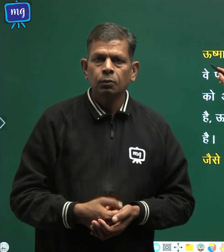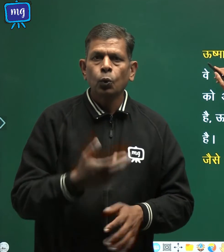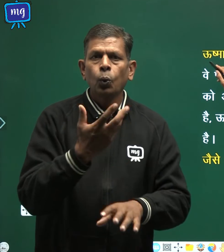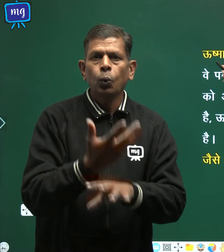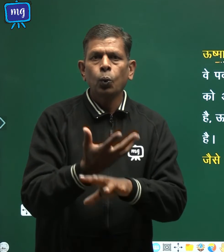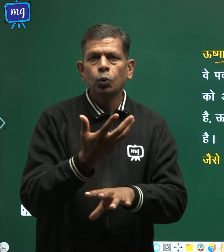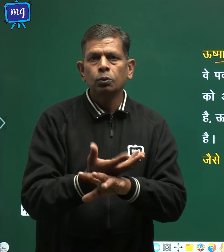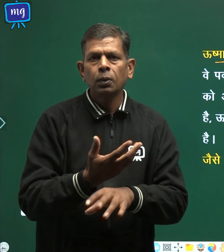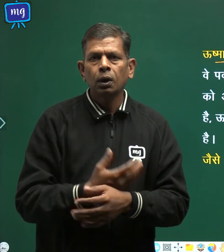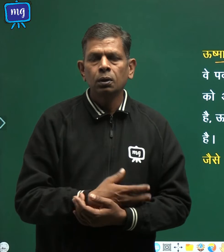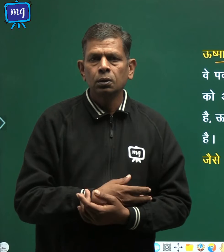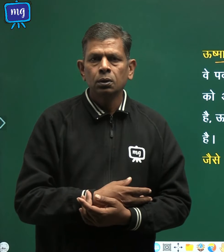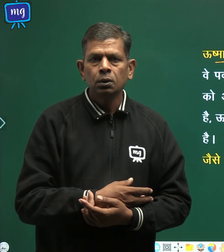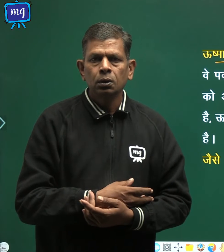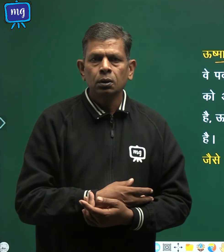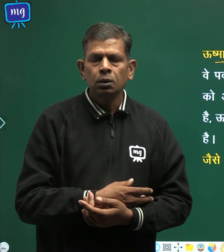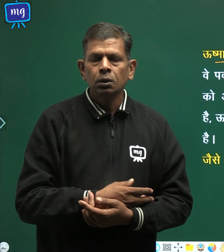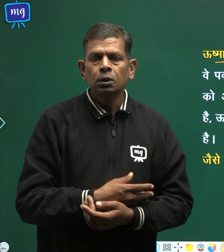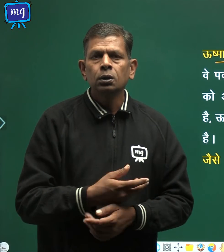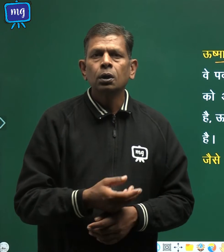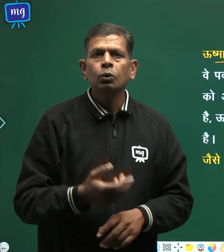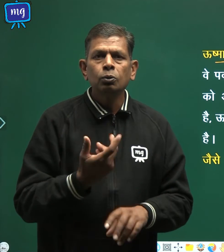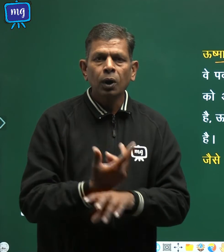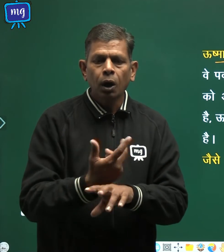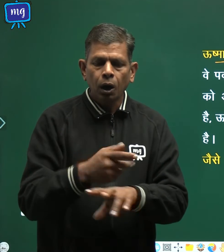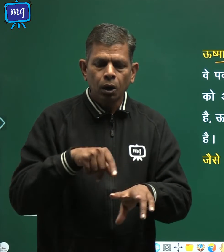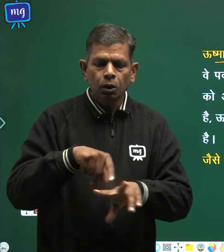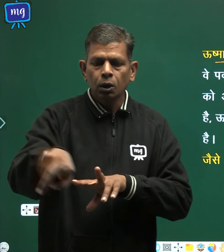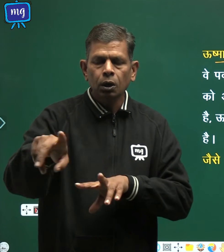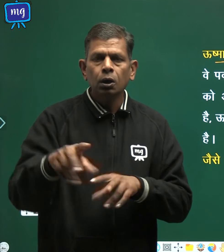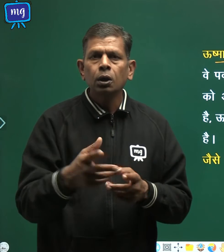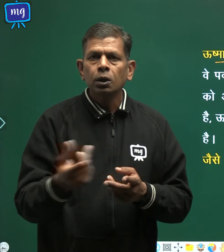ऊष्मा चालक या सुचालक।